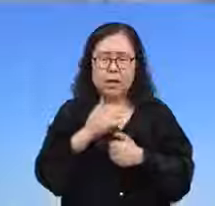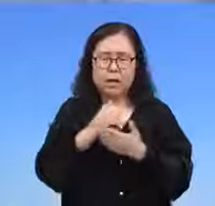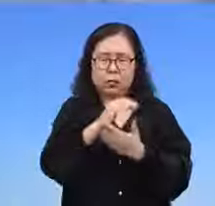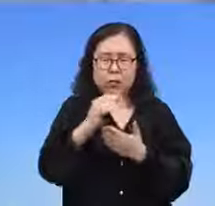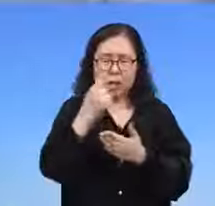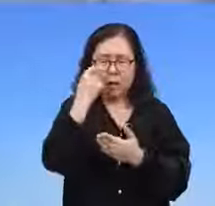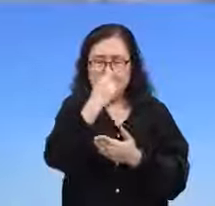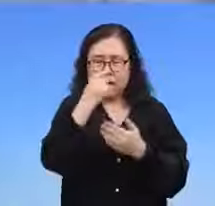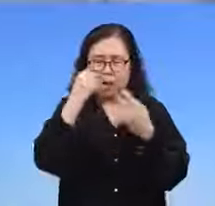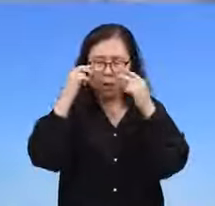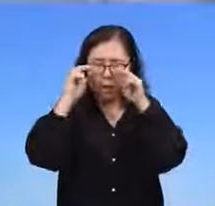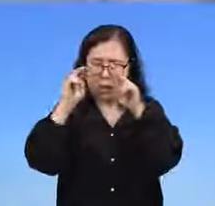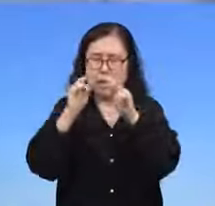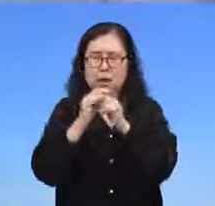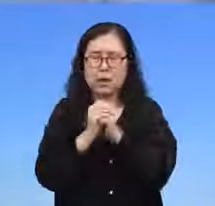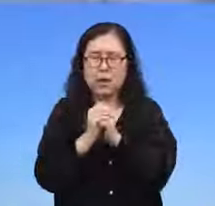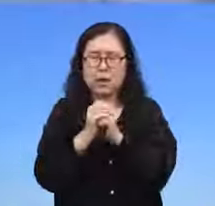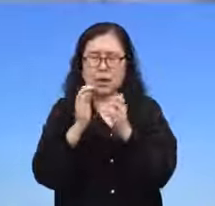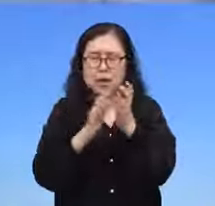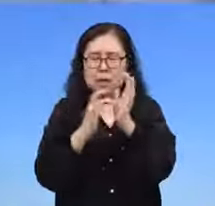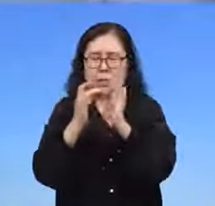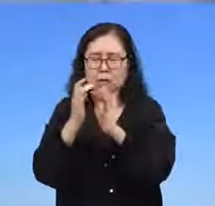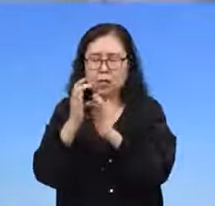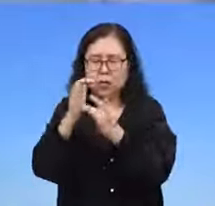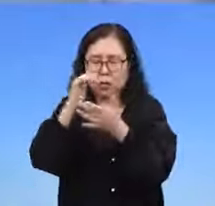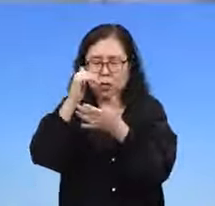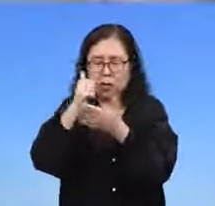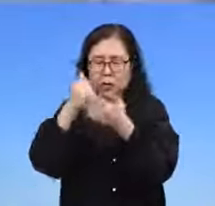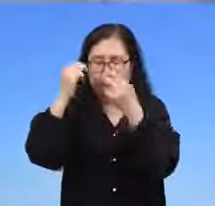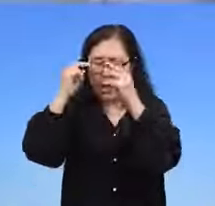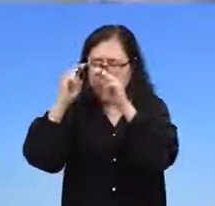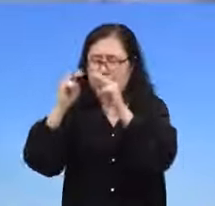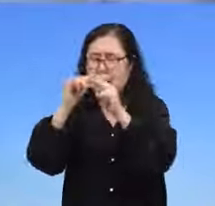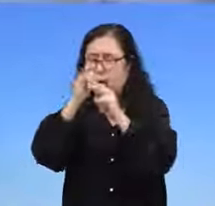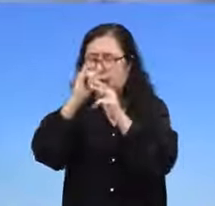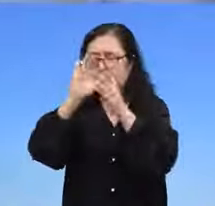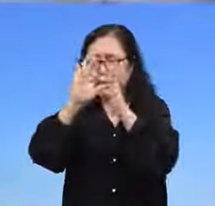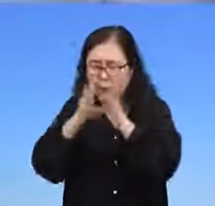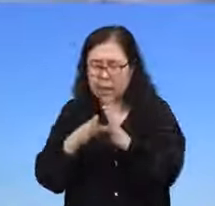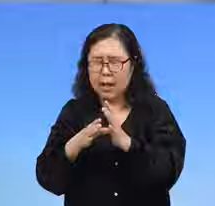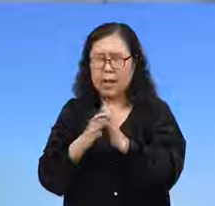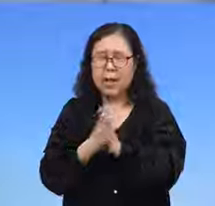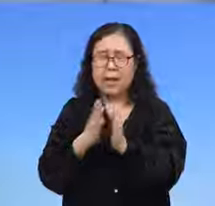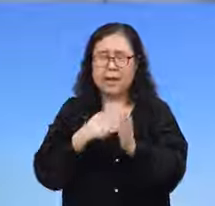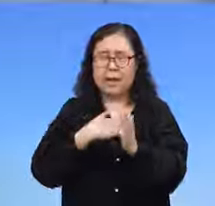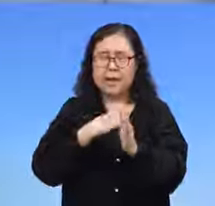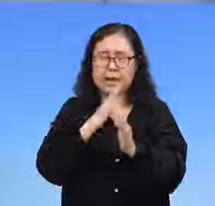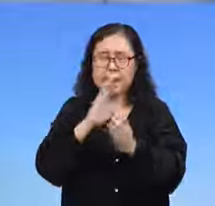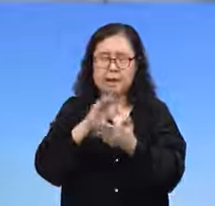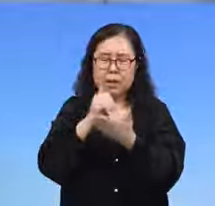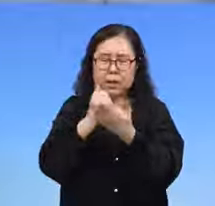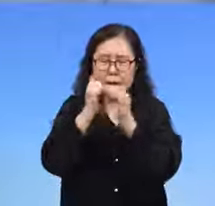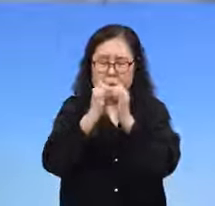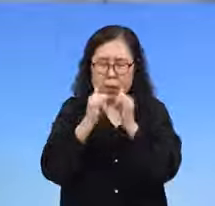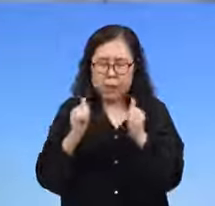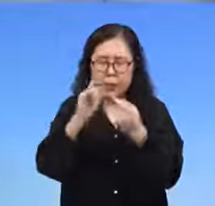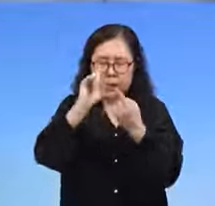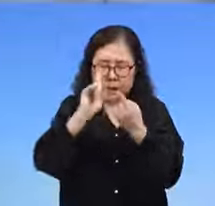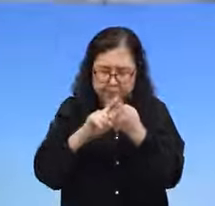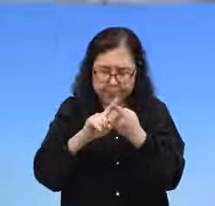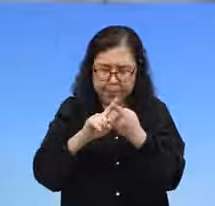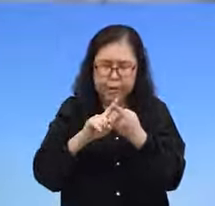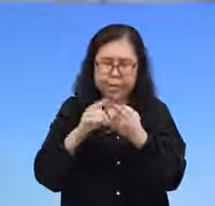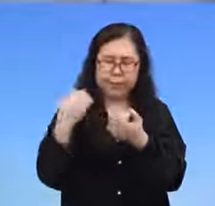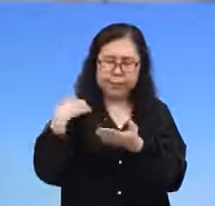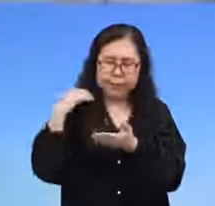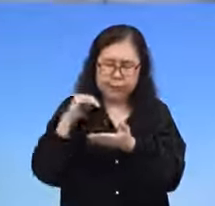하나님, 우리의 시선이 예수 그리스도를 향해 있는 그때에 내가 참 그리스도인다움을 회복하는